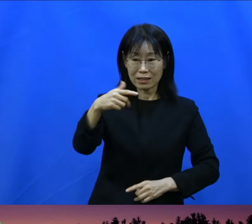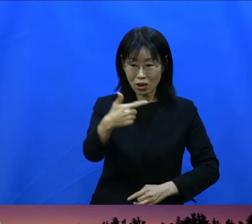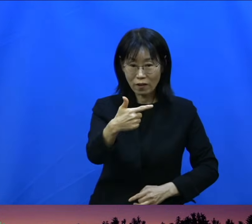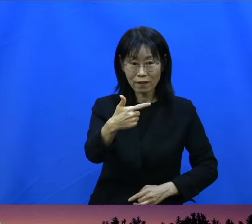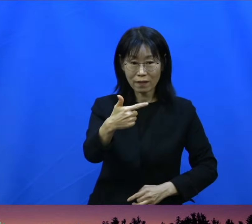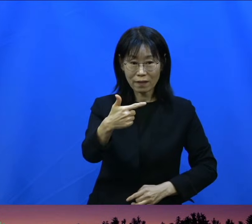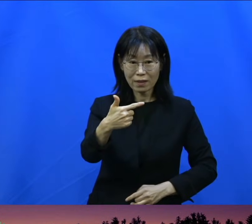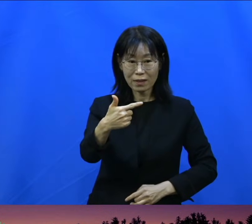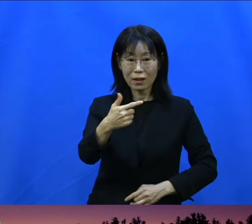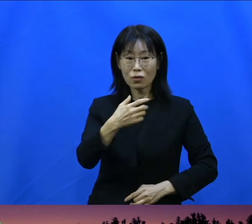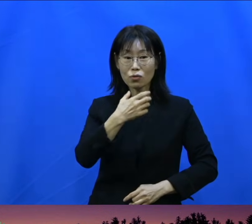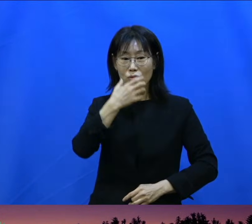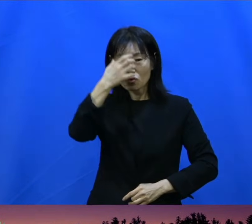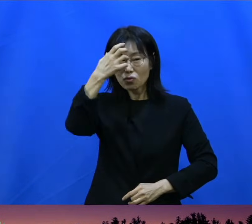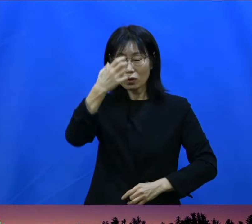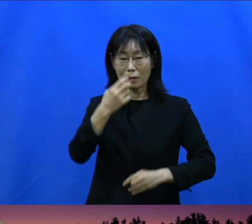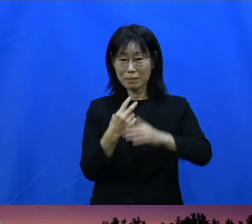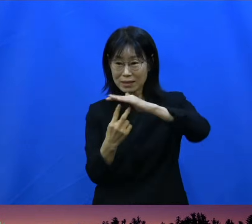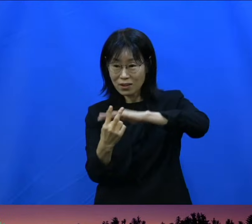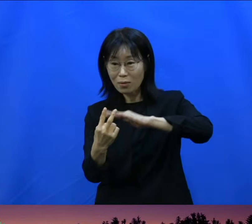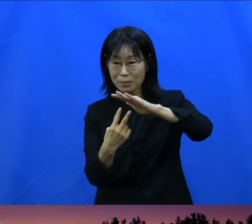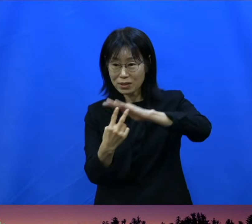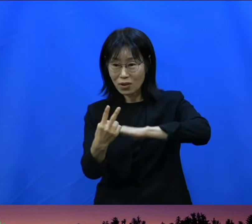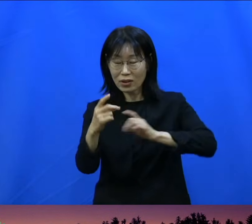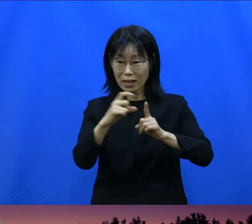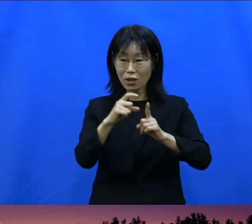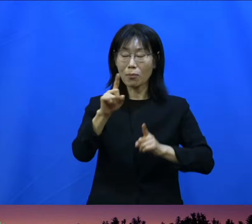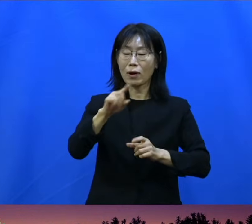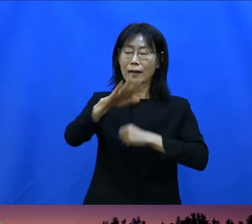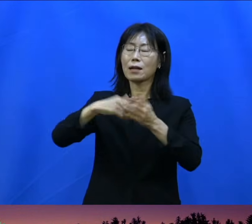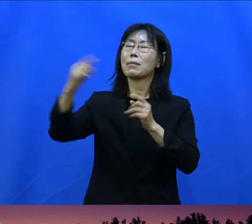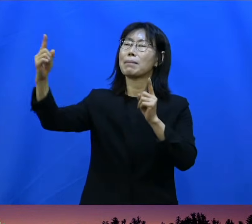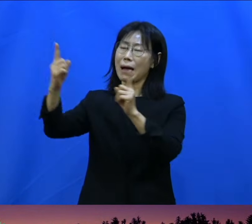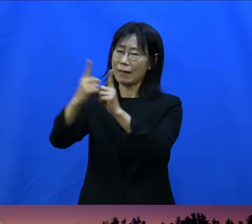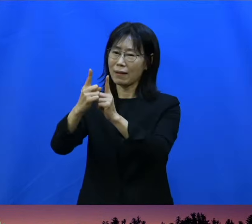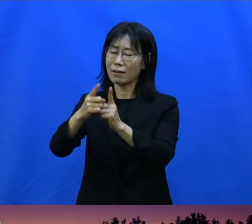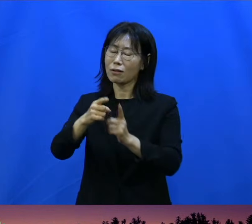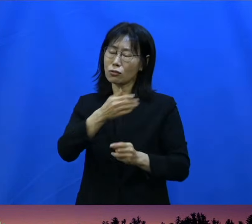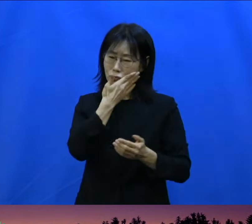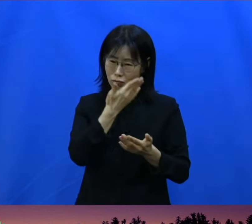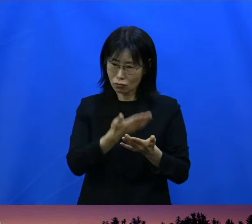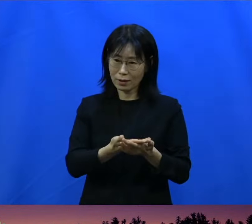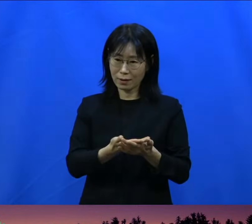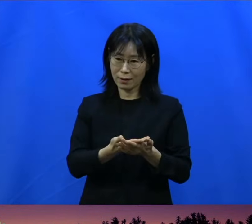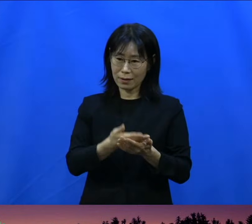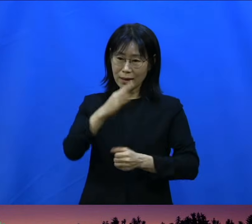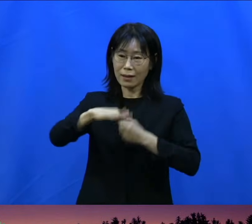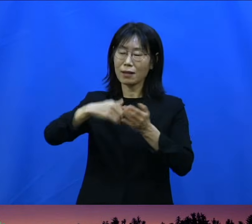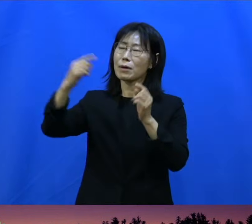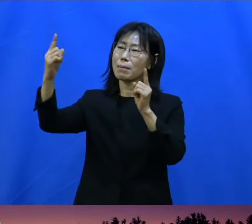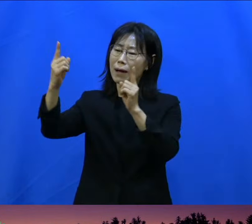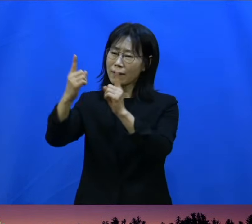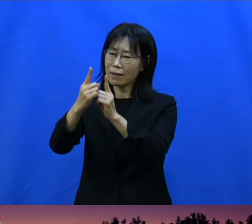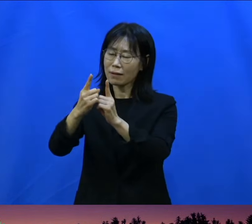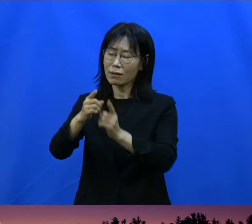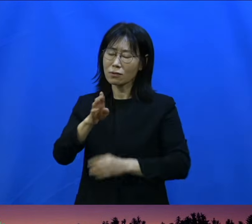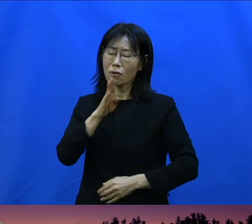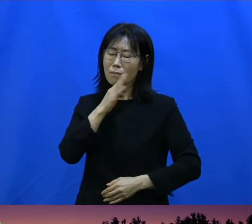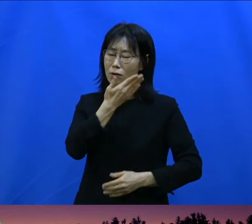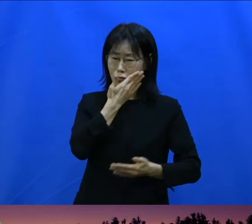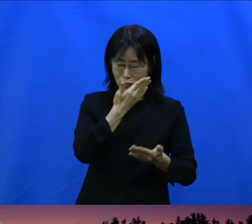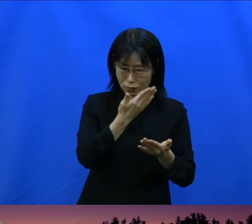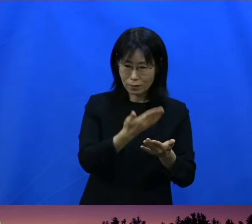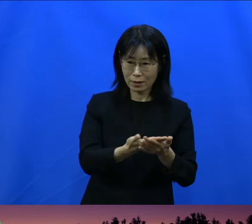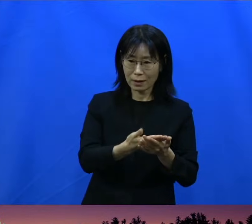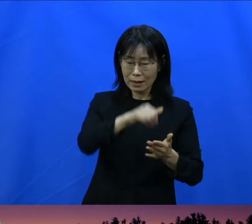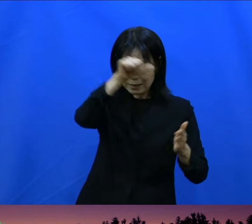그러니까 누구를 만났는가, 이게 무엇을 할 것인가가 중요하지 않고 누구를 만났느냐, 그죠? 이게 삶의 방향을